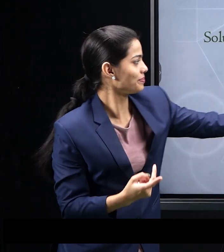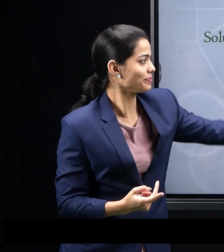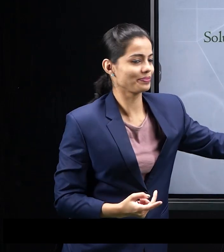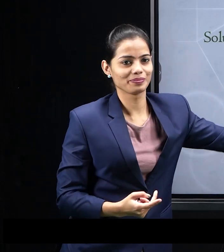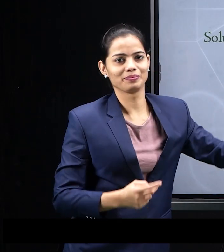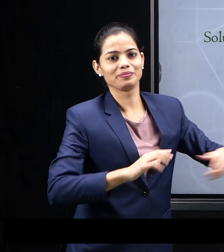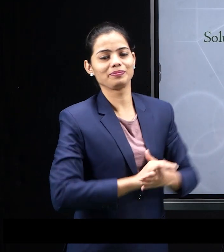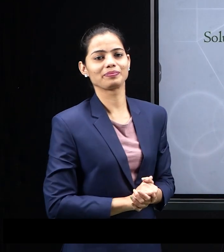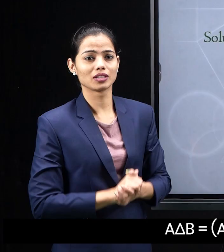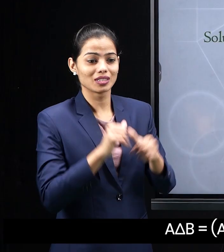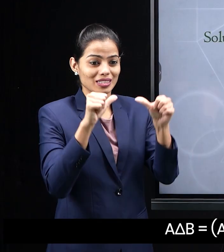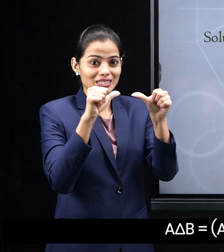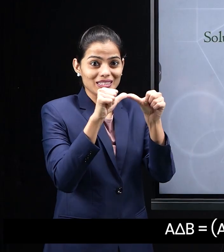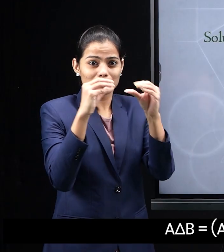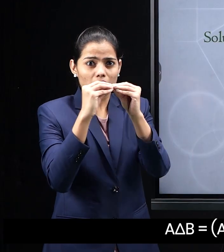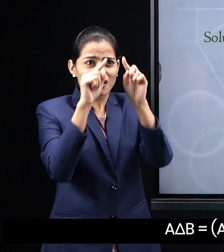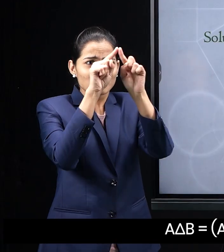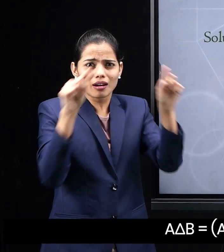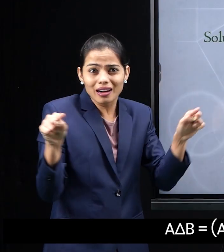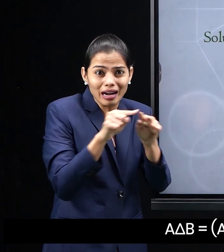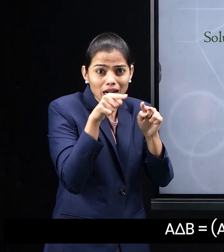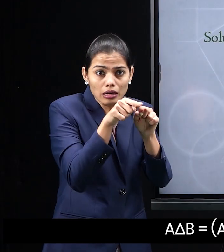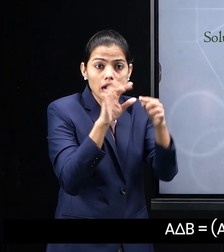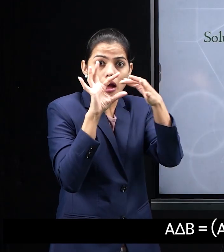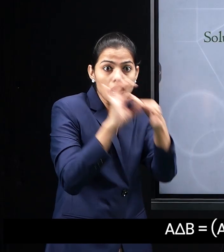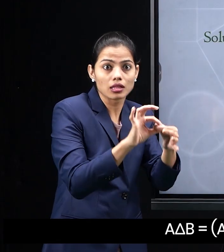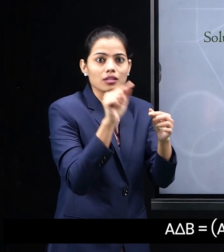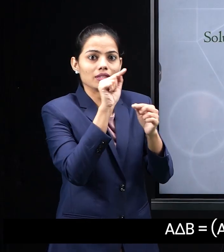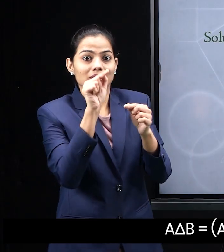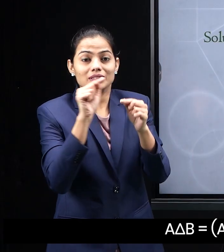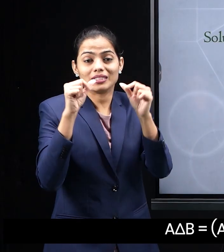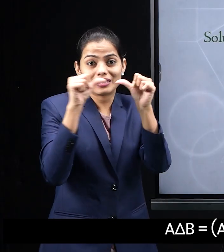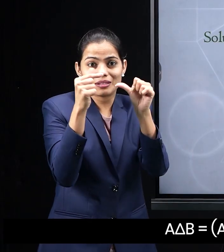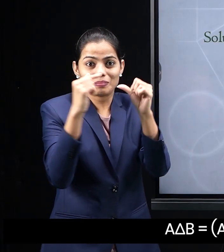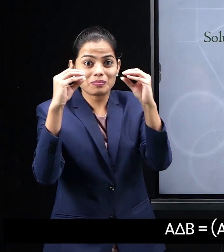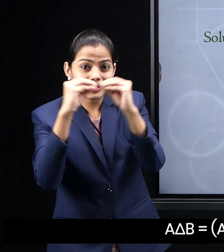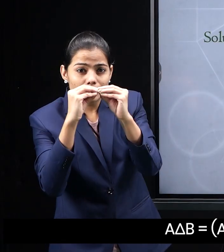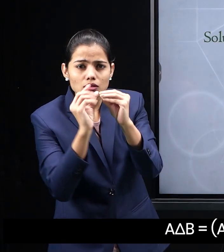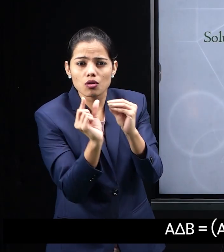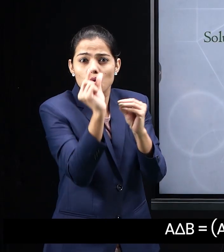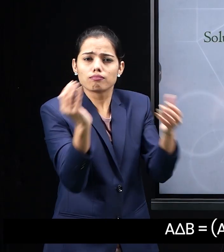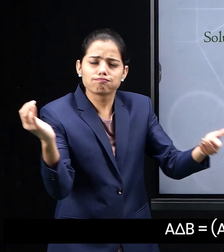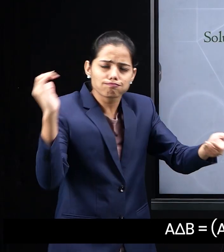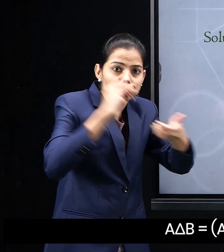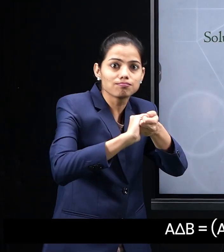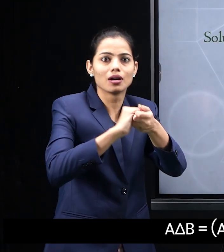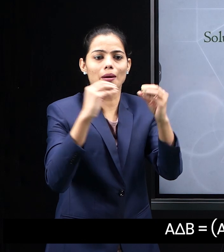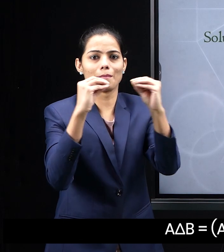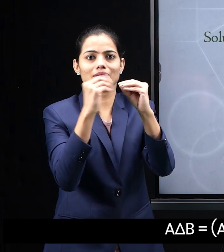12. a delta b is equals to a minus b union b minus a is equals to 6, 7, 9 union